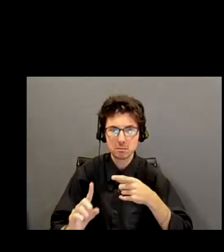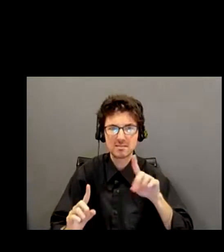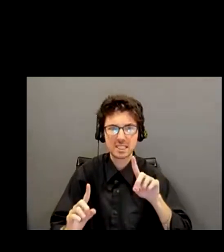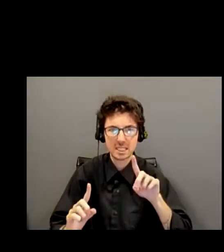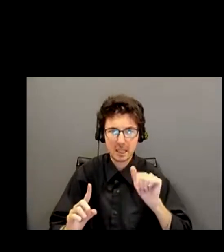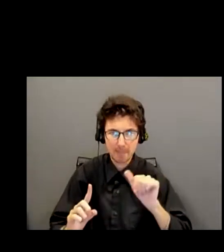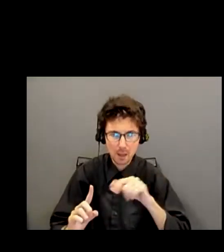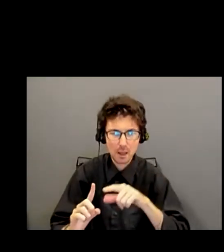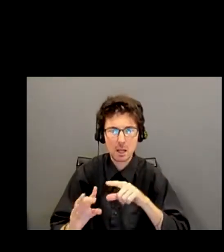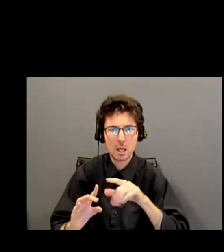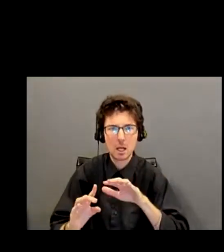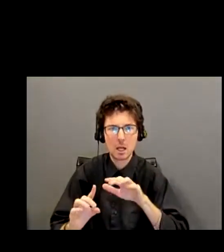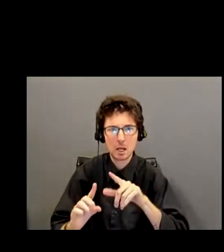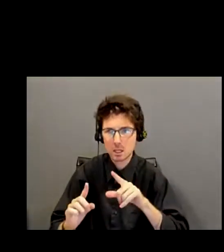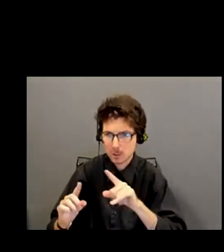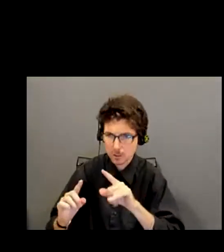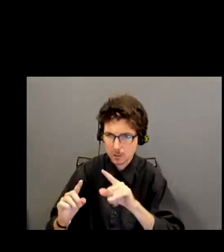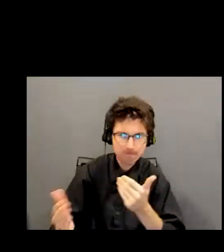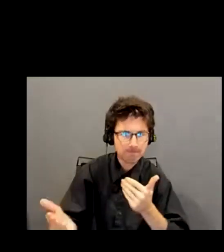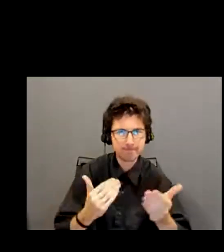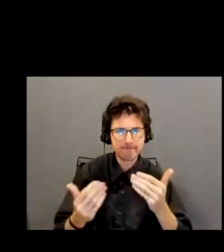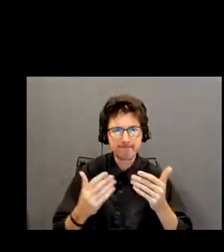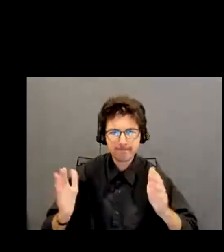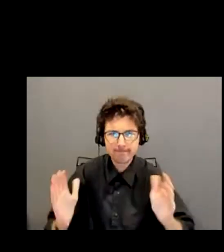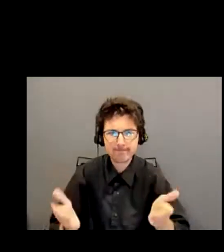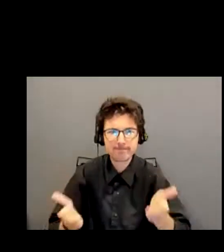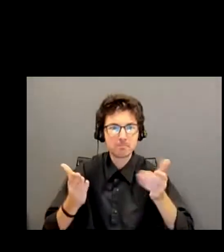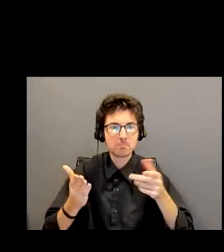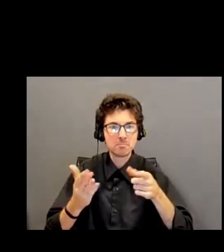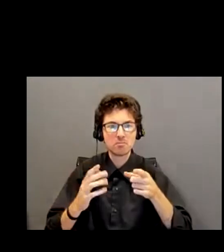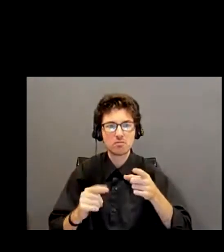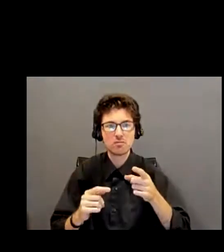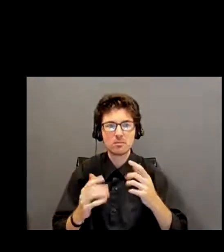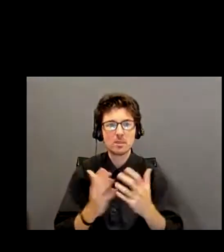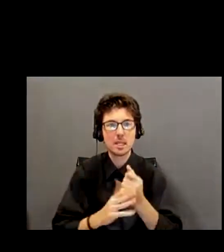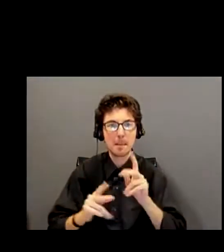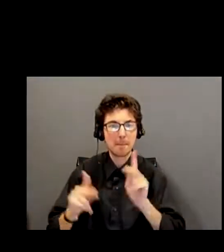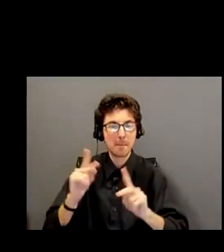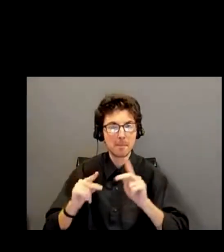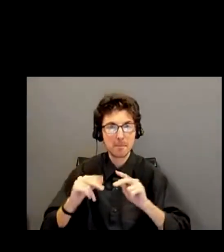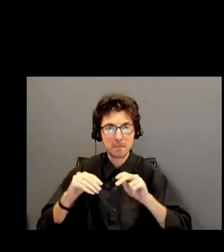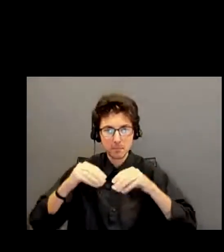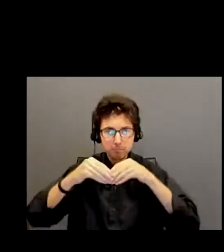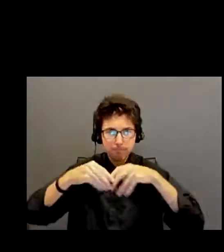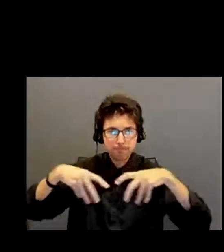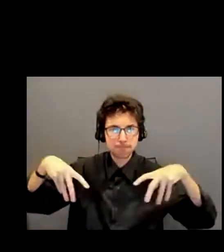من المدارس الثانوية، وهناك متطوعين الذين أنهوا المرحلة الثانوية